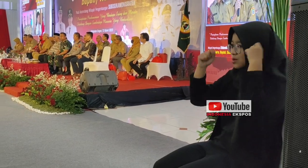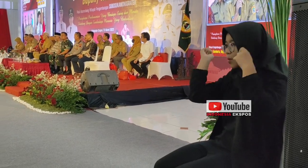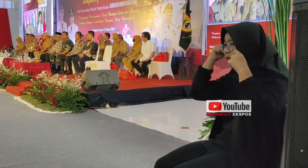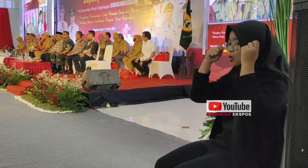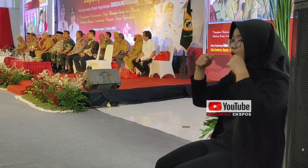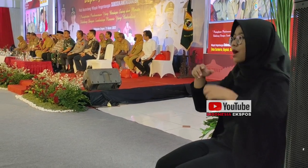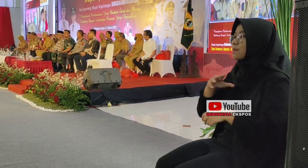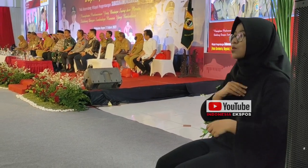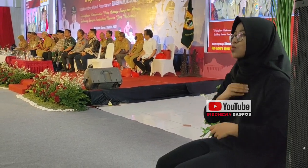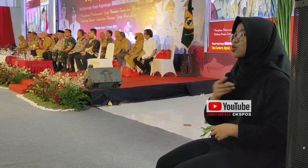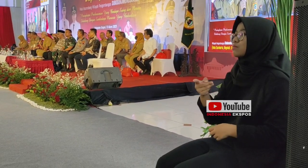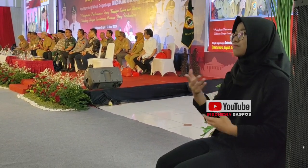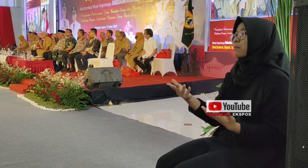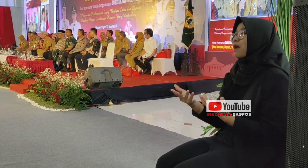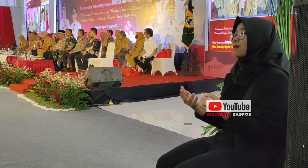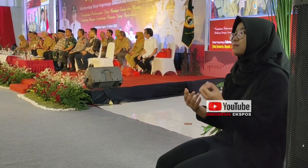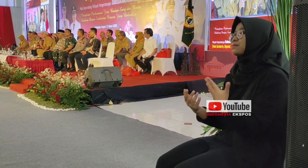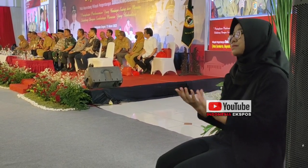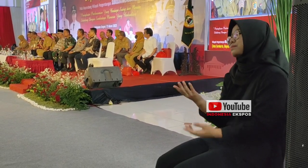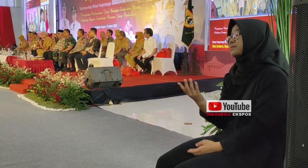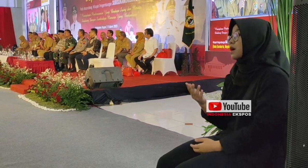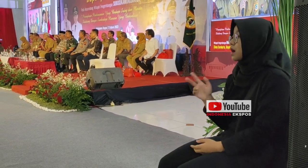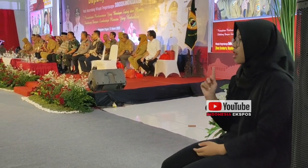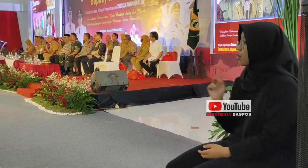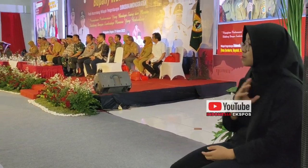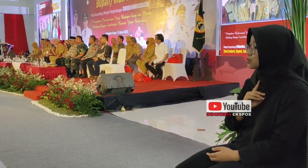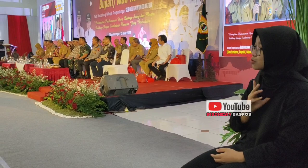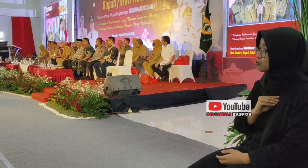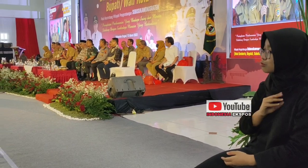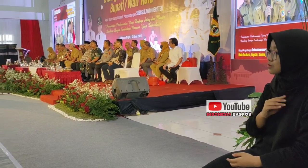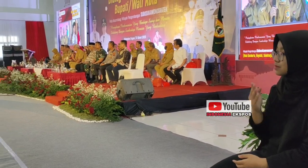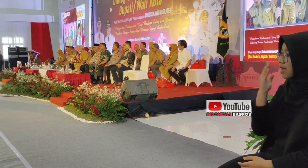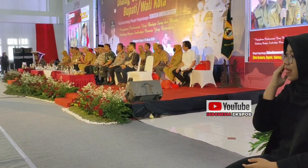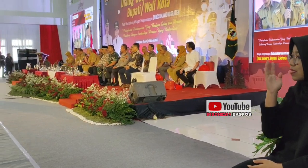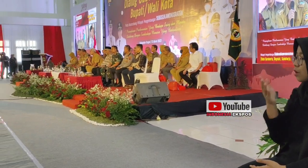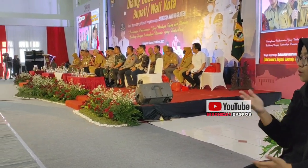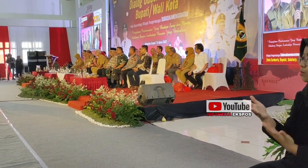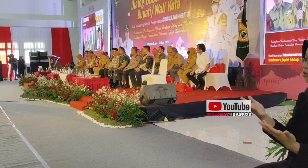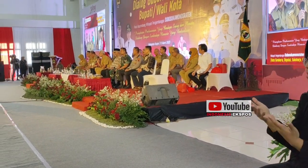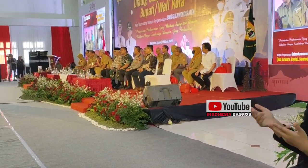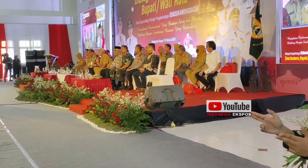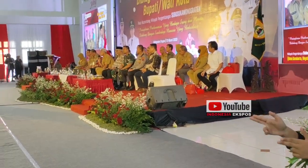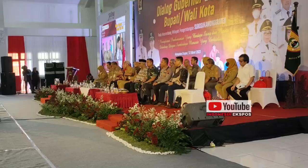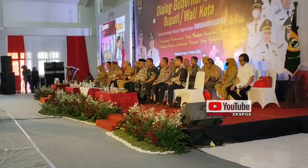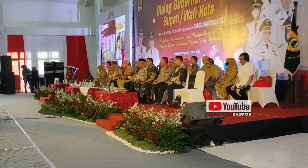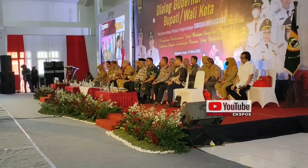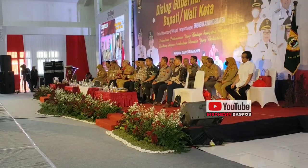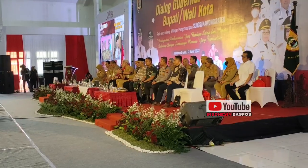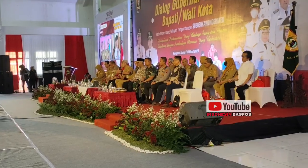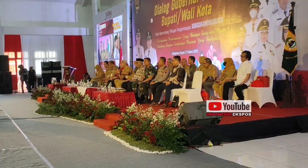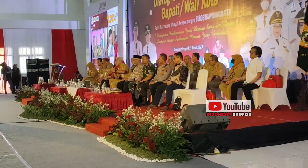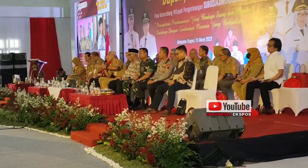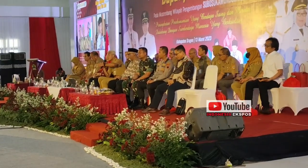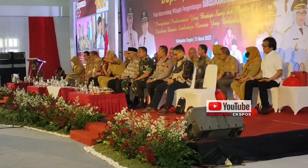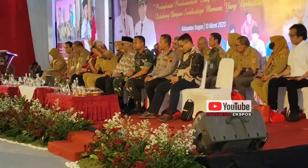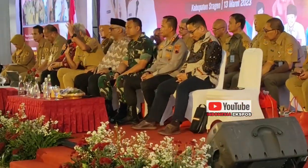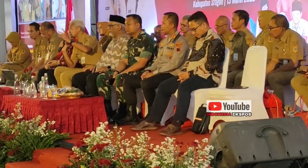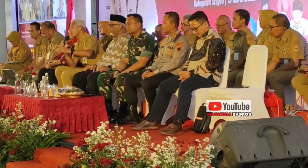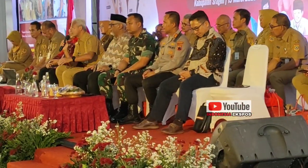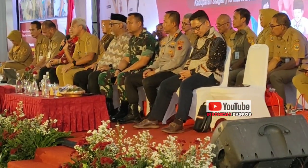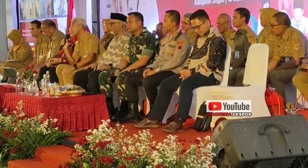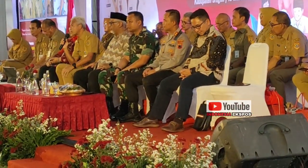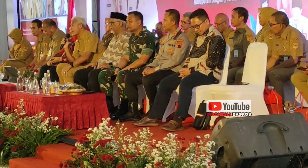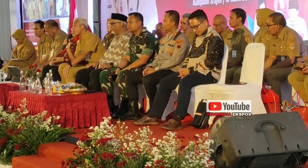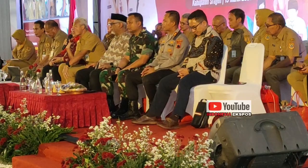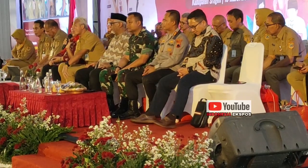menurutmu gimana itu? Menurut saya itu gak tau pak, mungkin pergaulannya ya pak. Iman